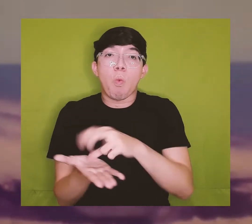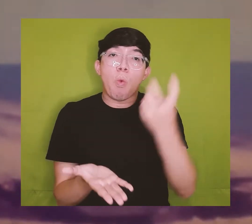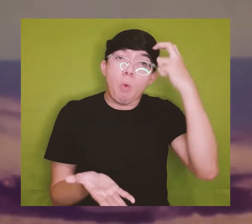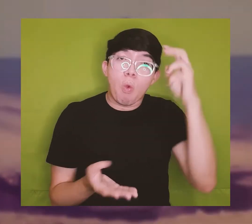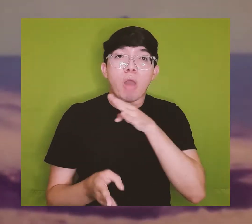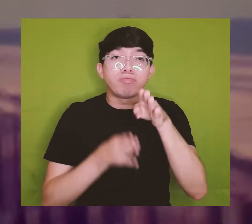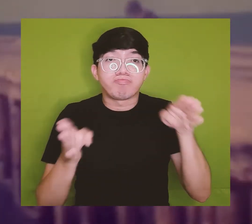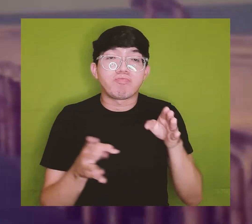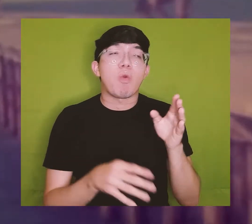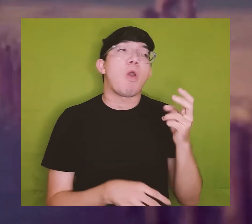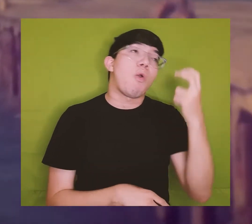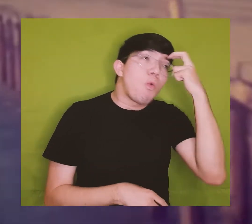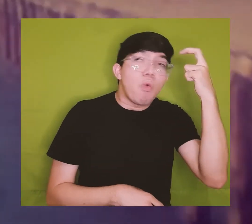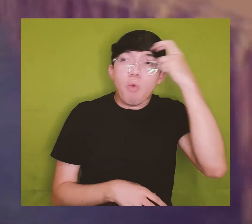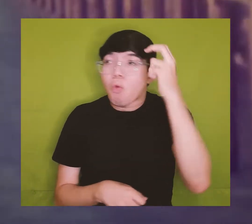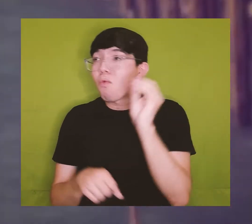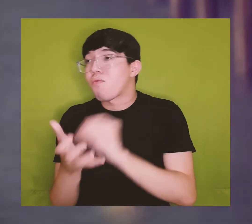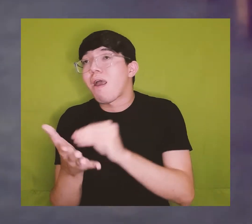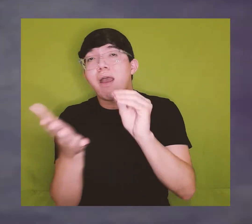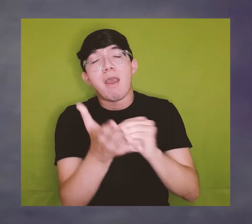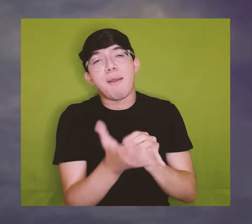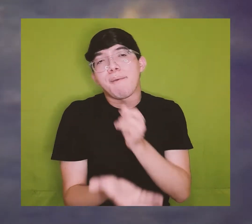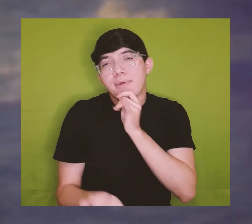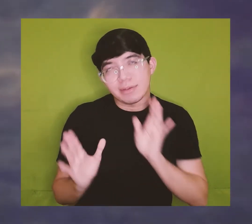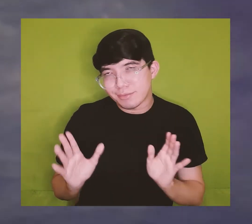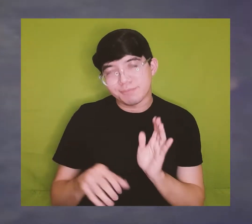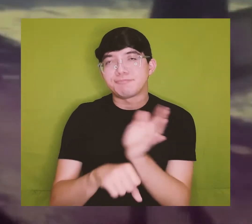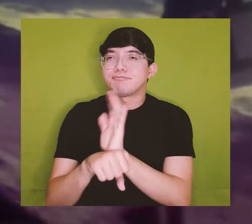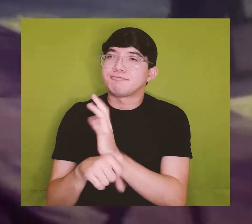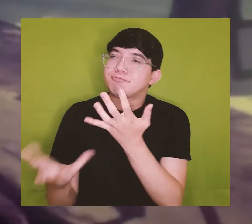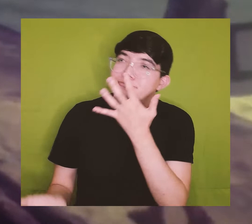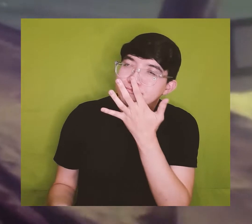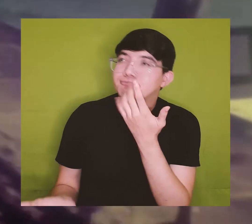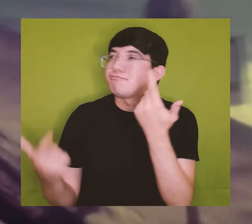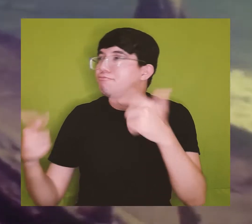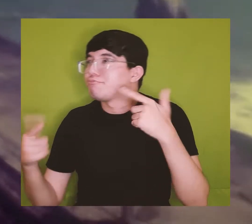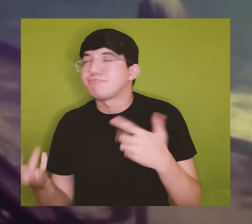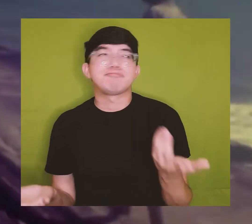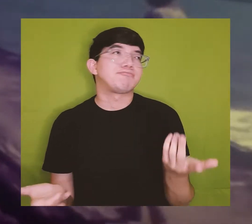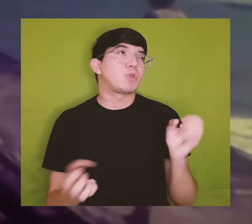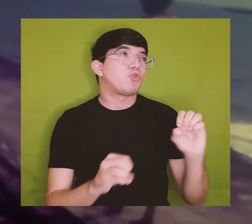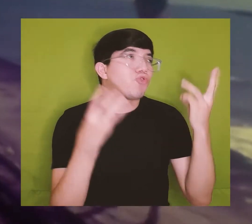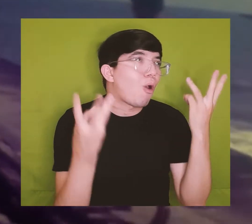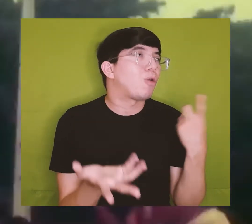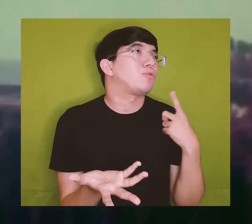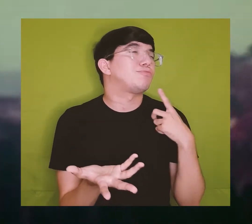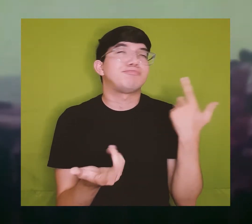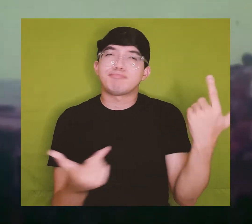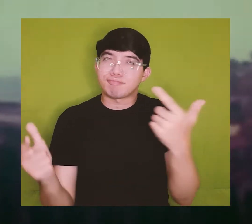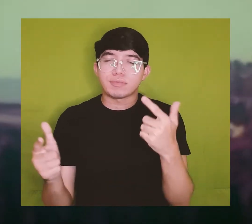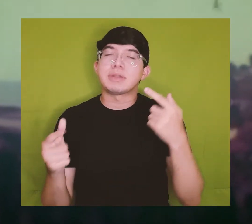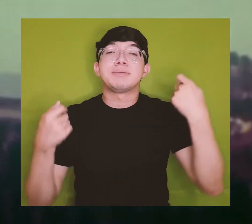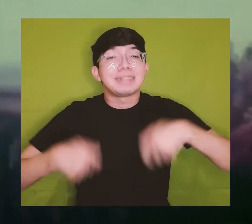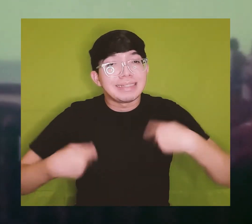de acesso à cultura mesmo. Caso você quisesse, tipo, assistir um filme, ver um show, alguma coisa, você tinha que se deslocar até